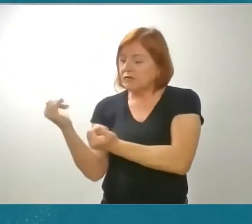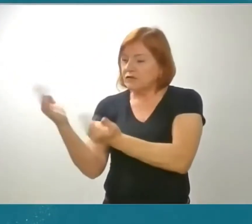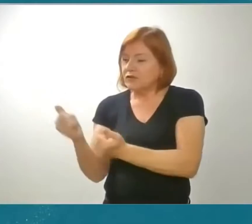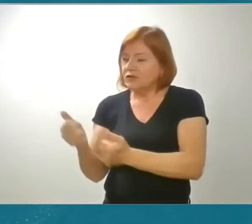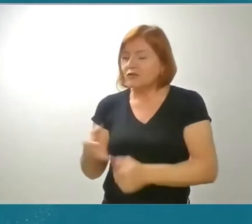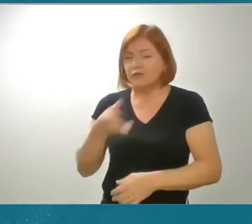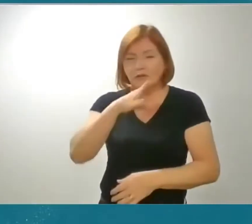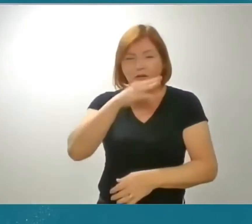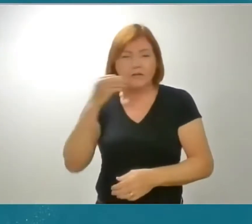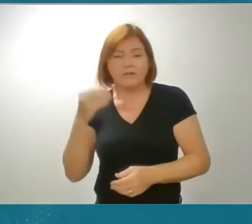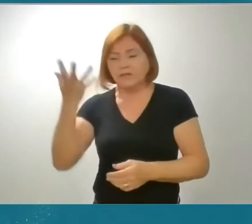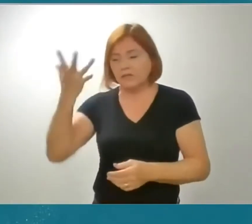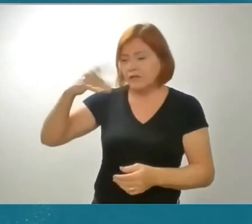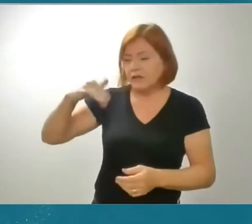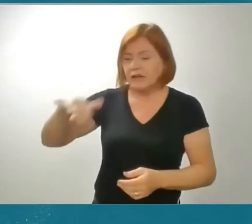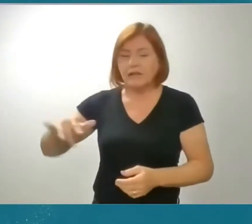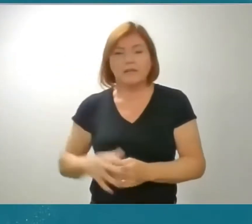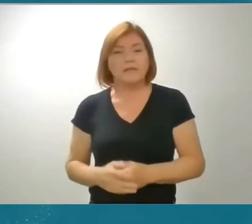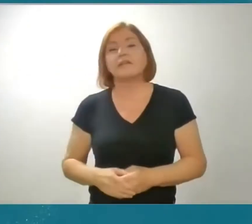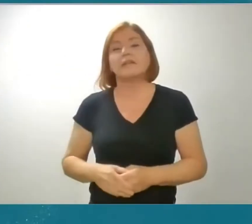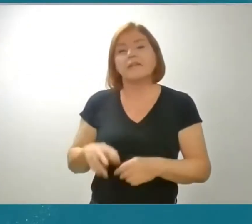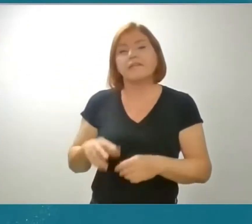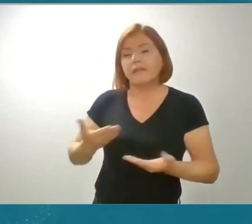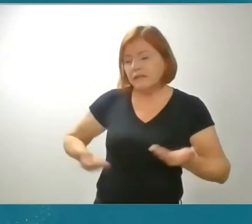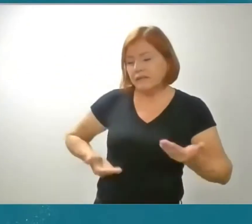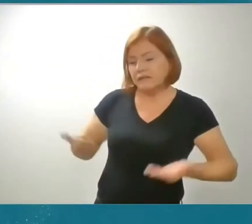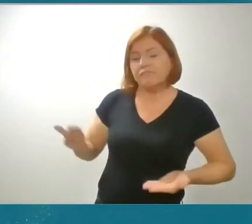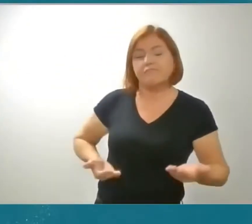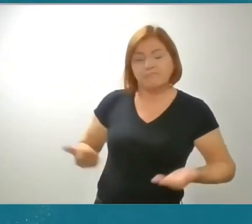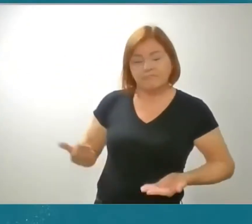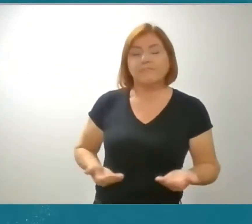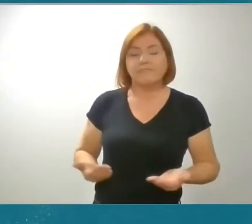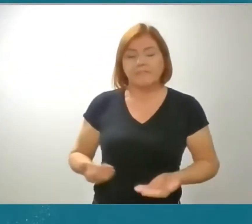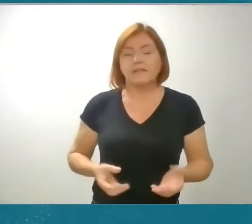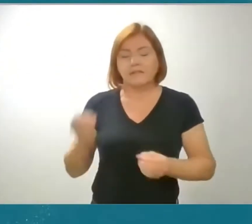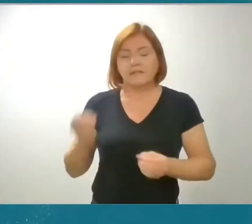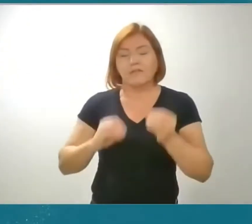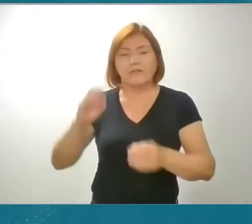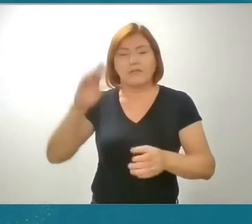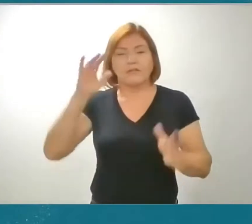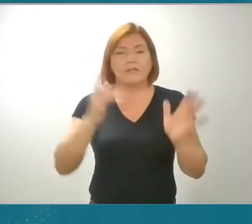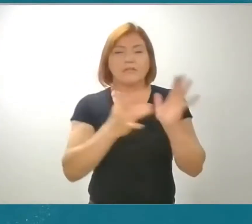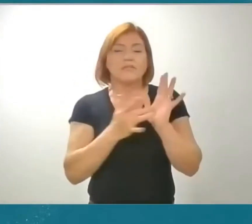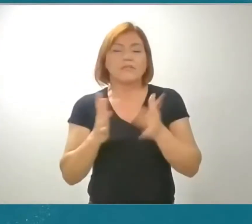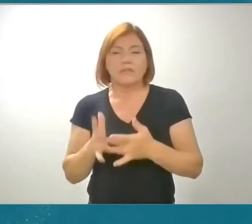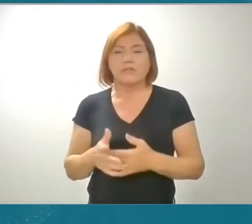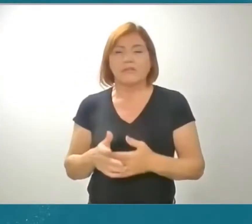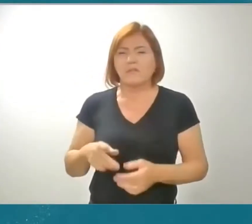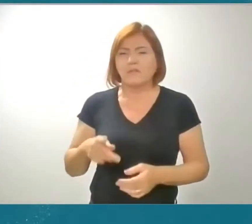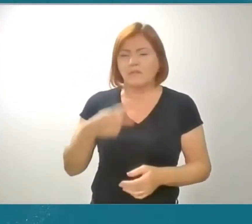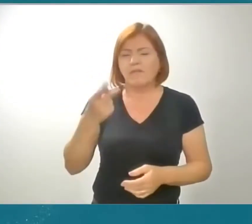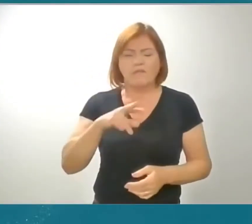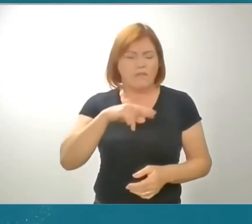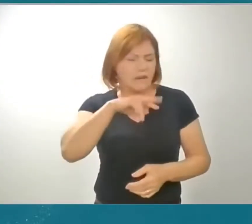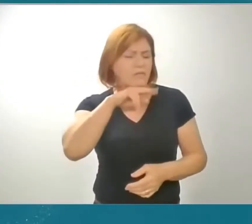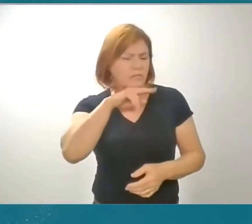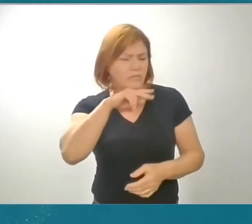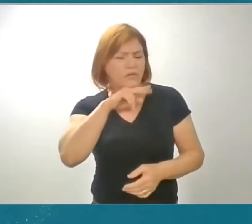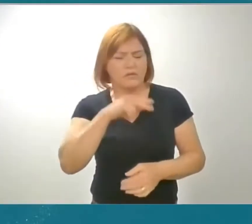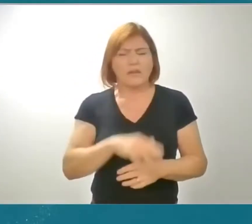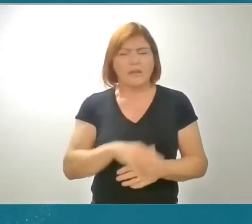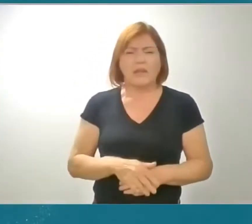Senhor, auxiliar o Senhor para fechar essa era. Principalmente nós, da última geração, na